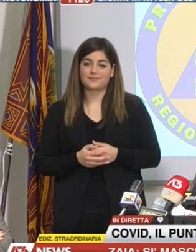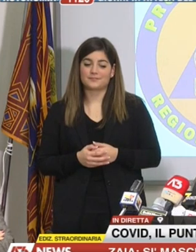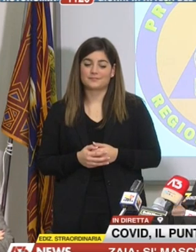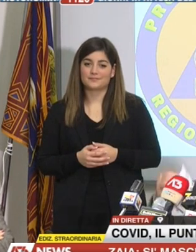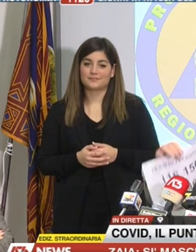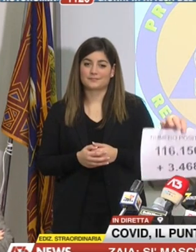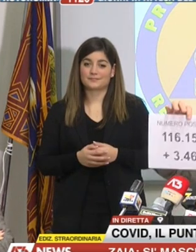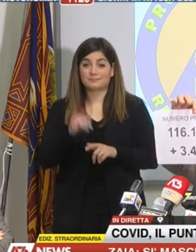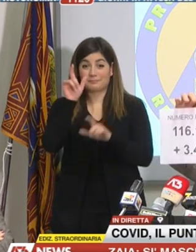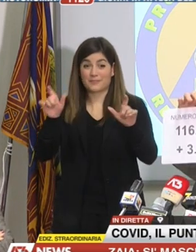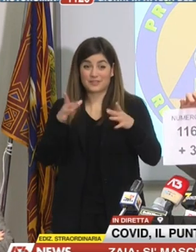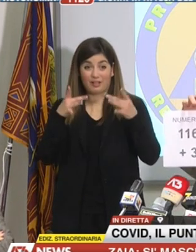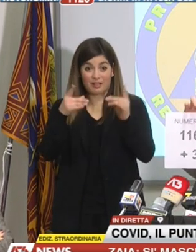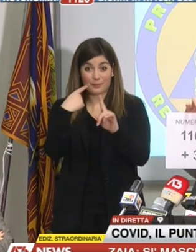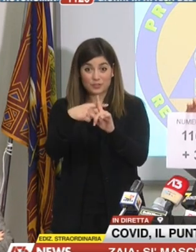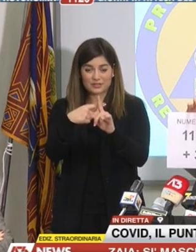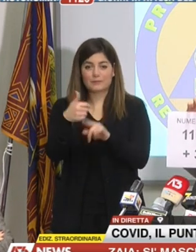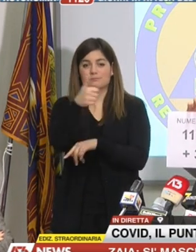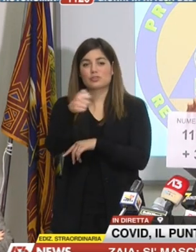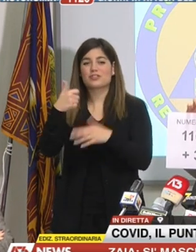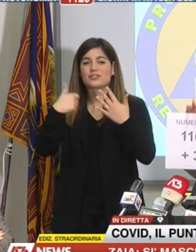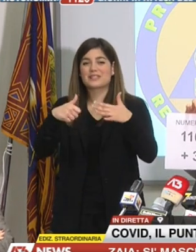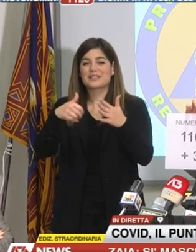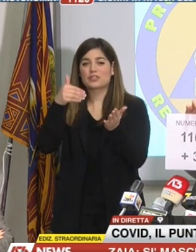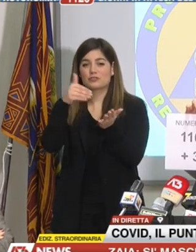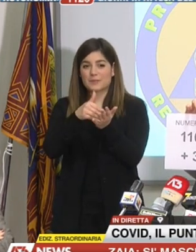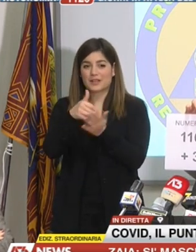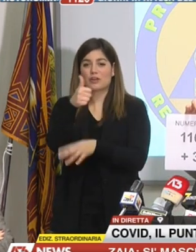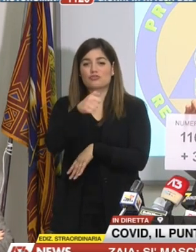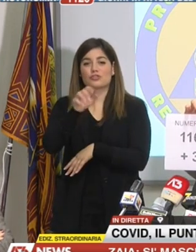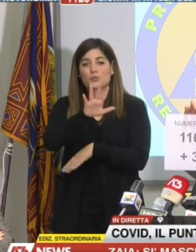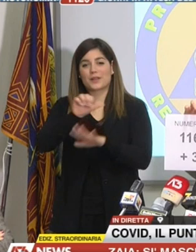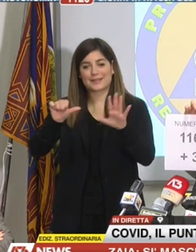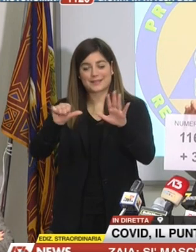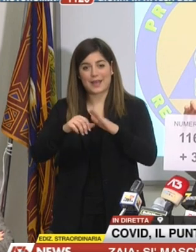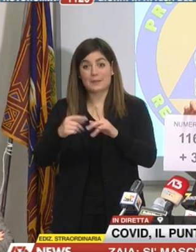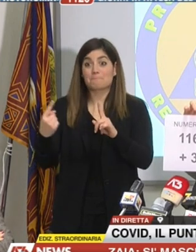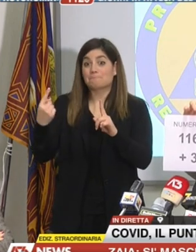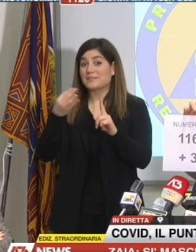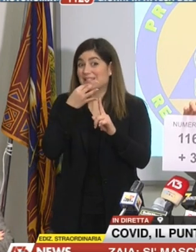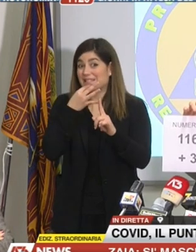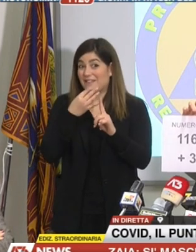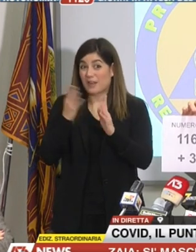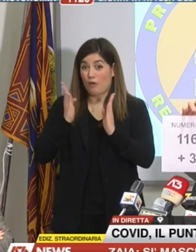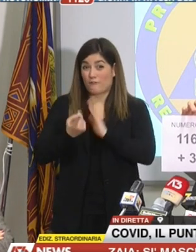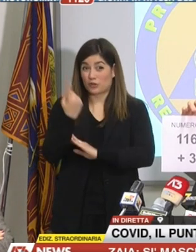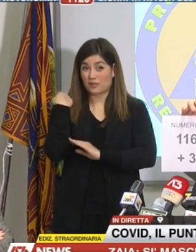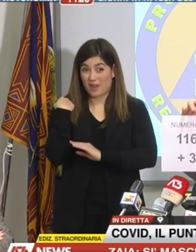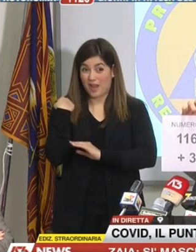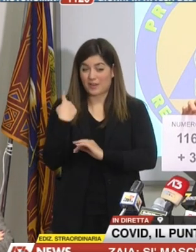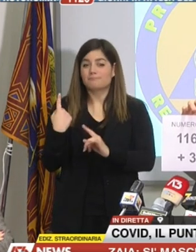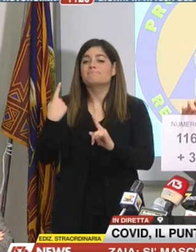I positivi sono 116.000, 156, più 3.468.